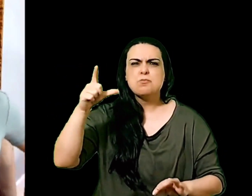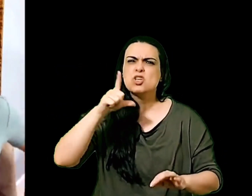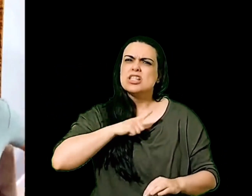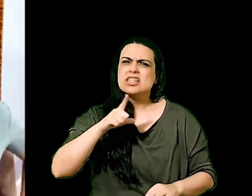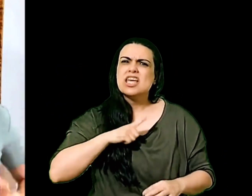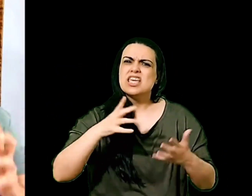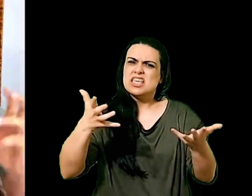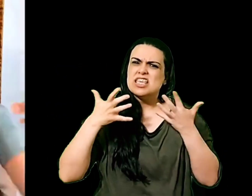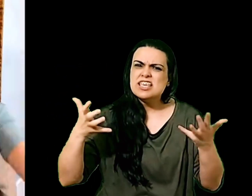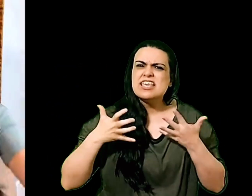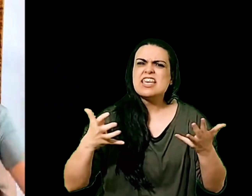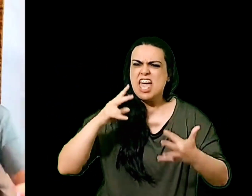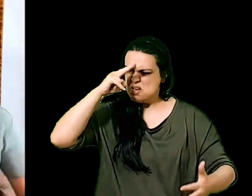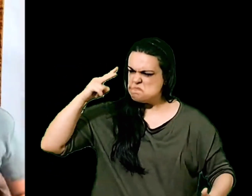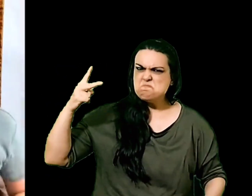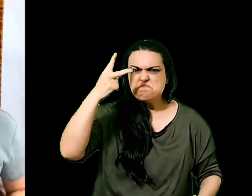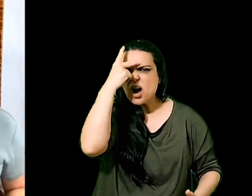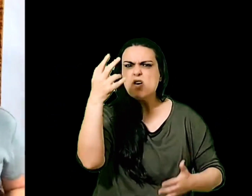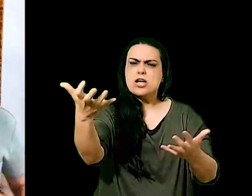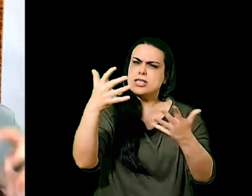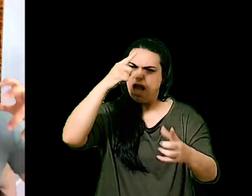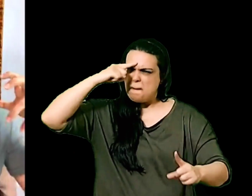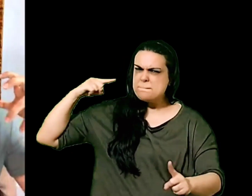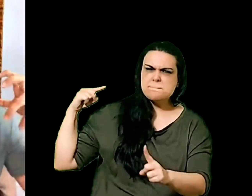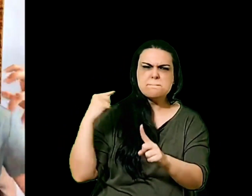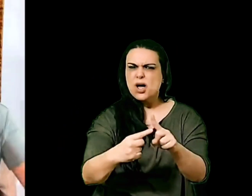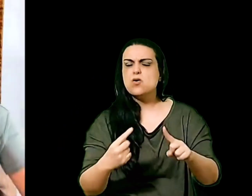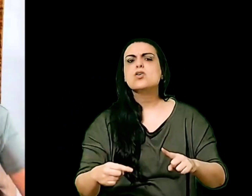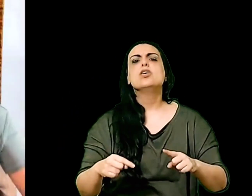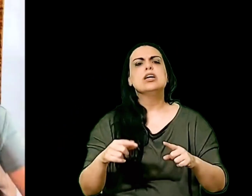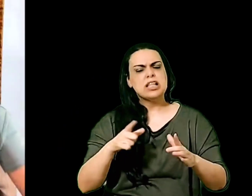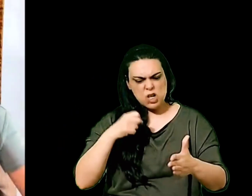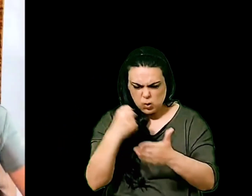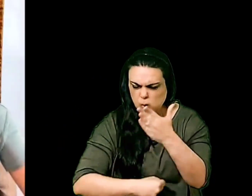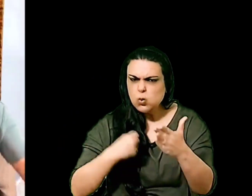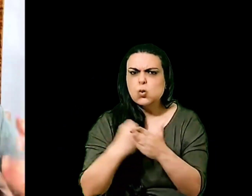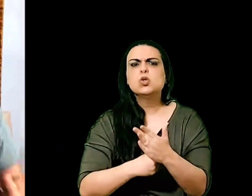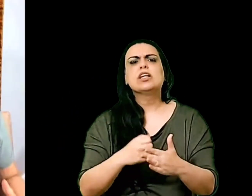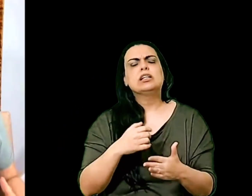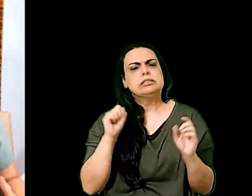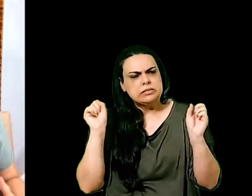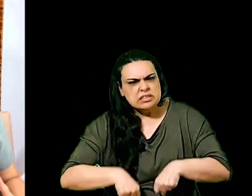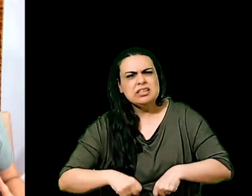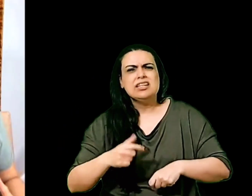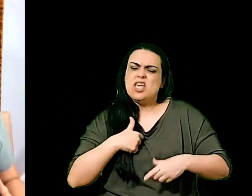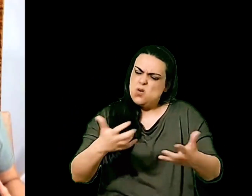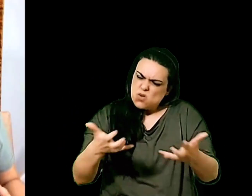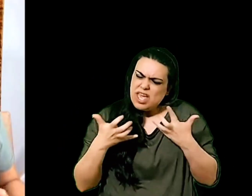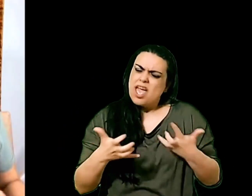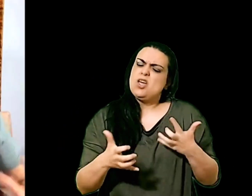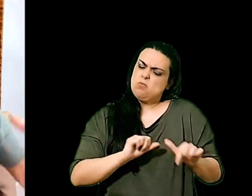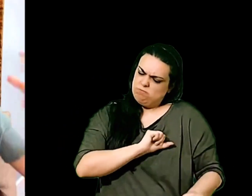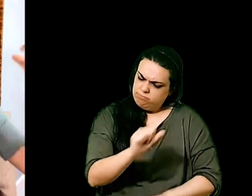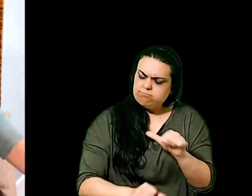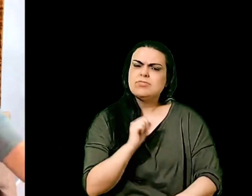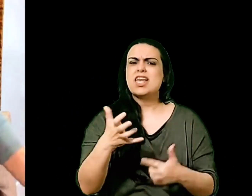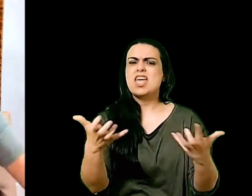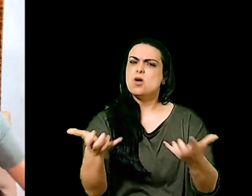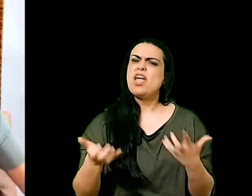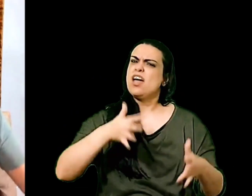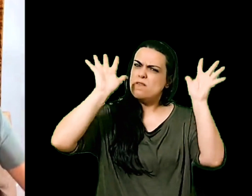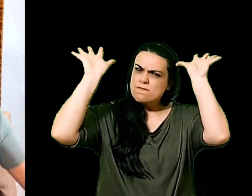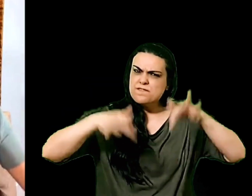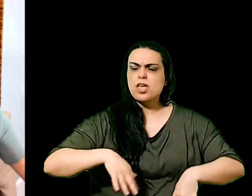cultiva a inteligência, uma pessoa que tem projeção de romper, uma pessoa que não quer ser um procrastinador, por mais que esteja lutando contra a procrastinação, que